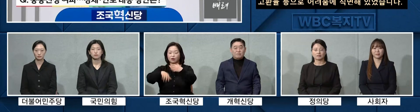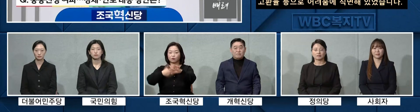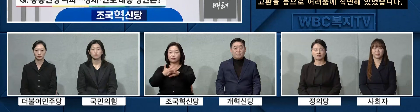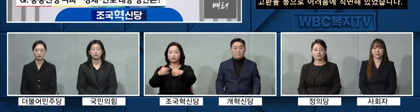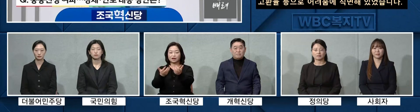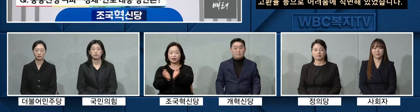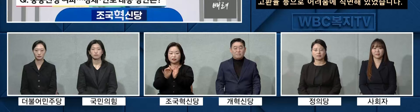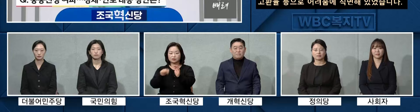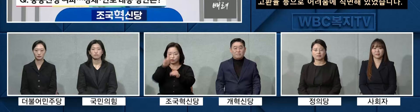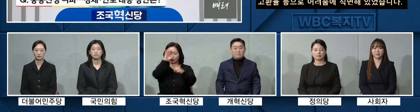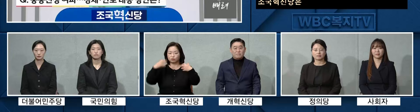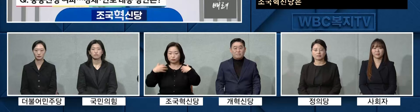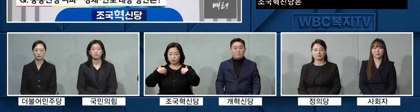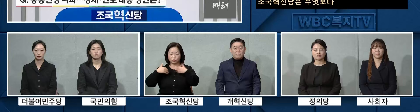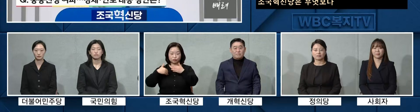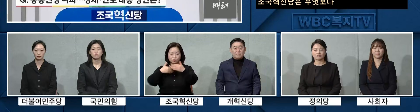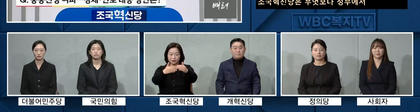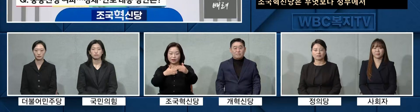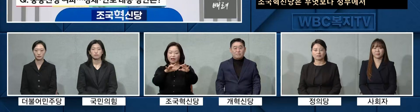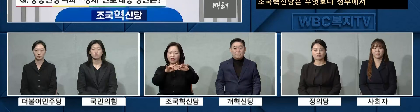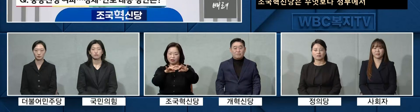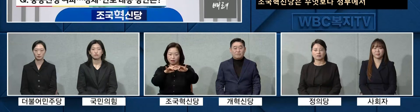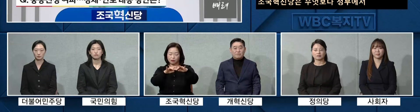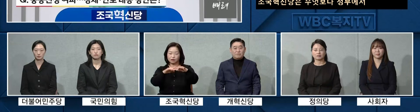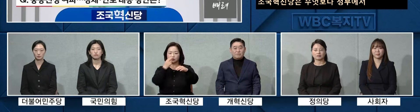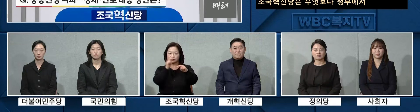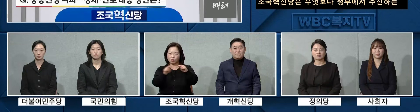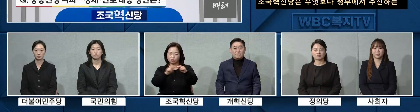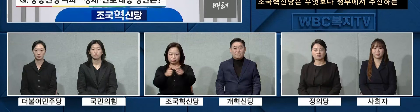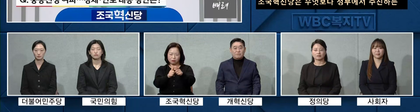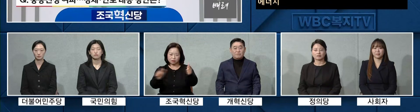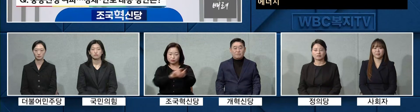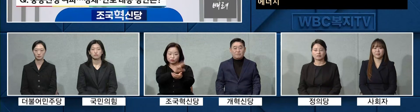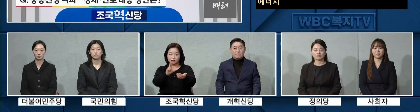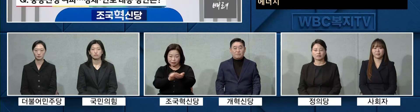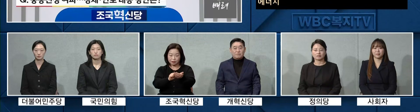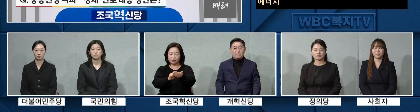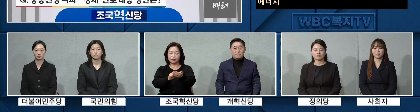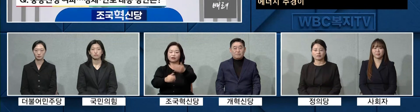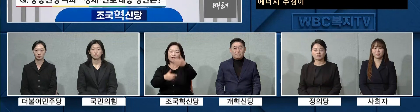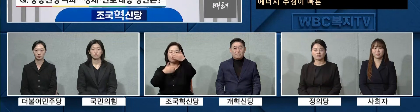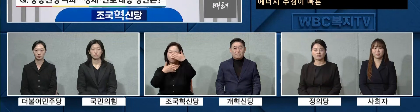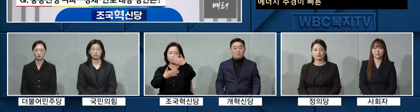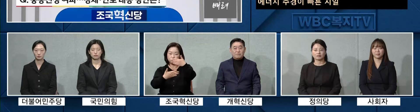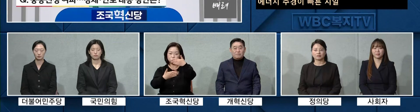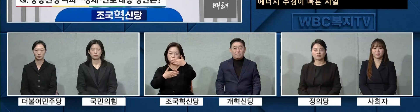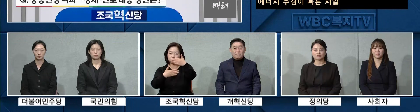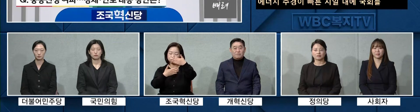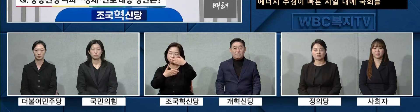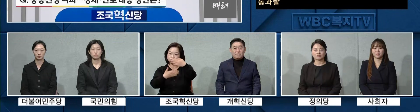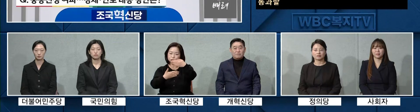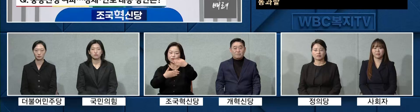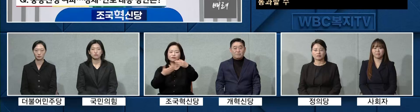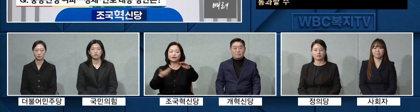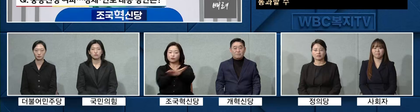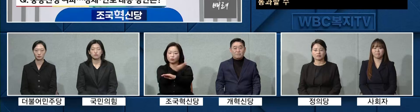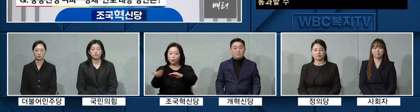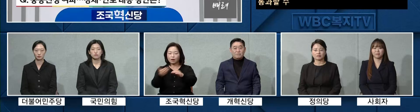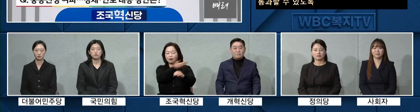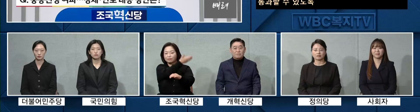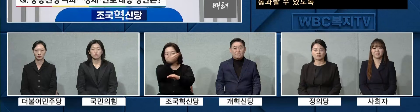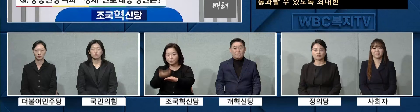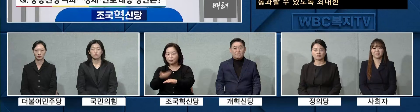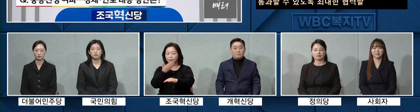정부에서 추진하는 에너지 추경이 빠른 시일 내에 국회를 통과할 수 있도록 최대한 협력할 예정입니다.